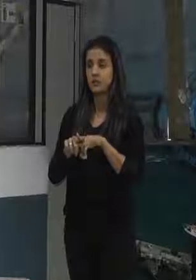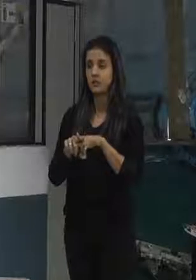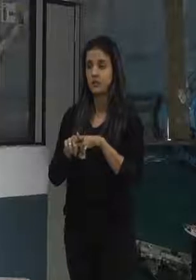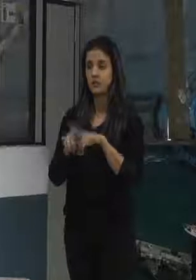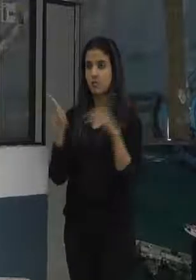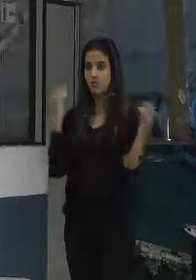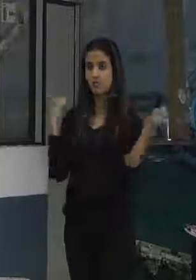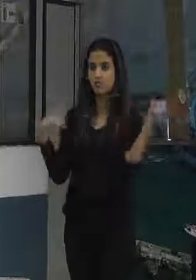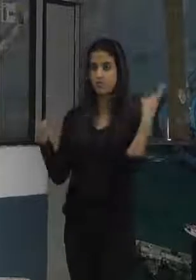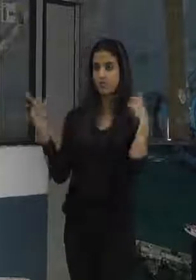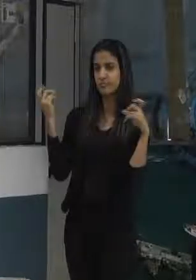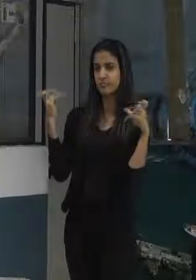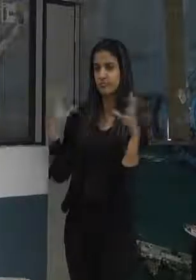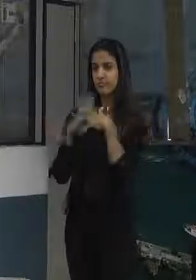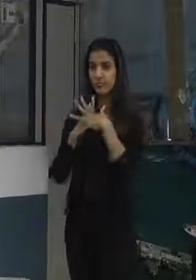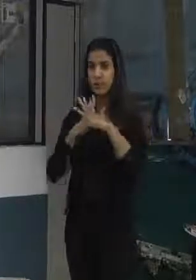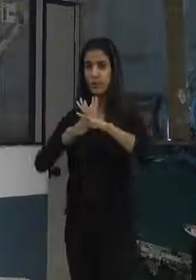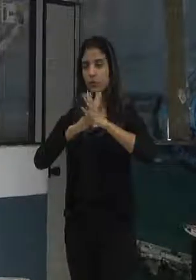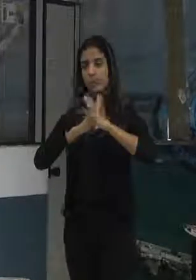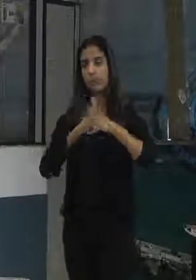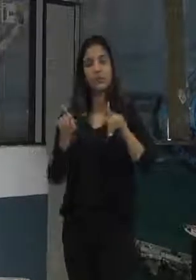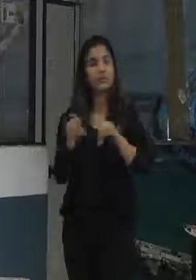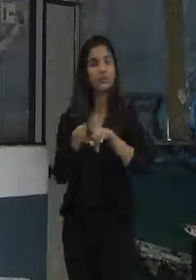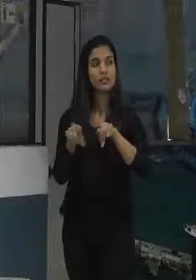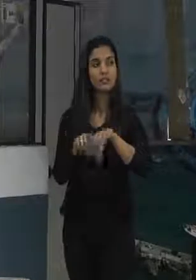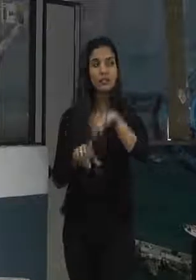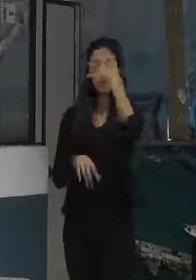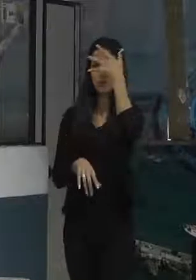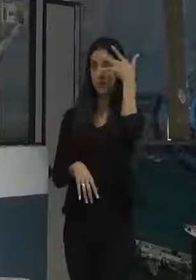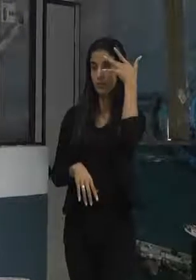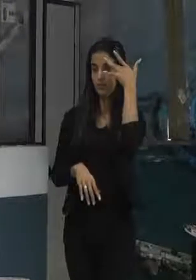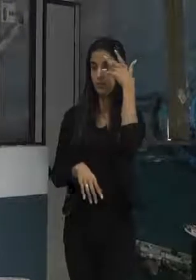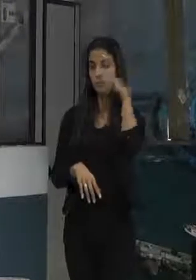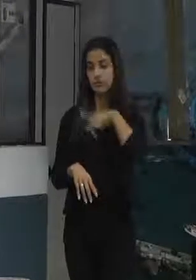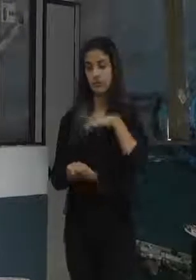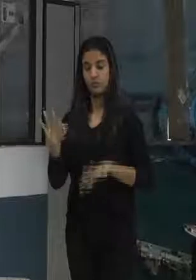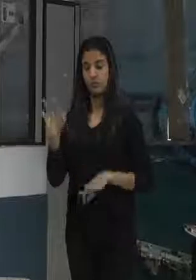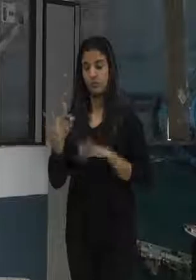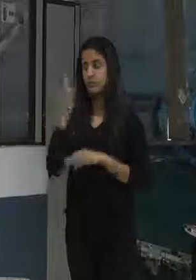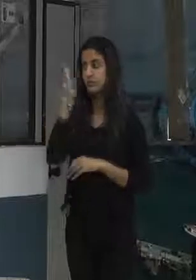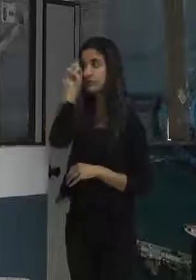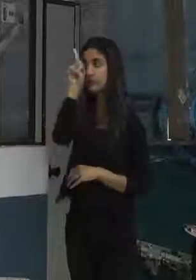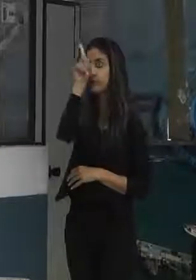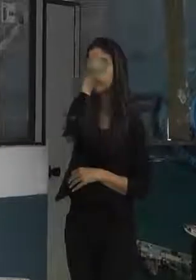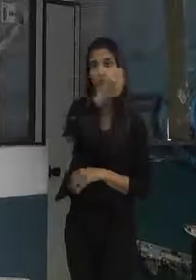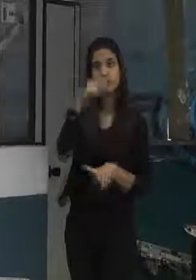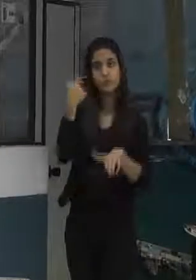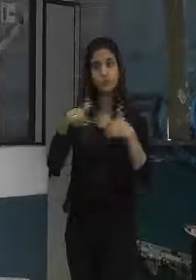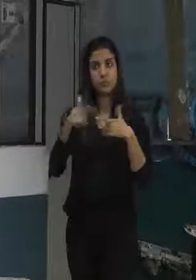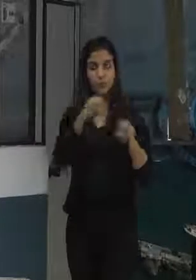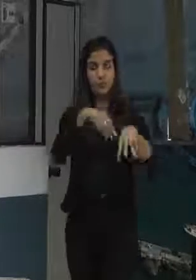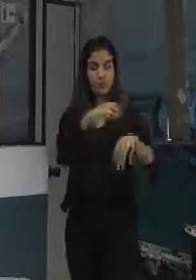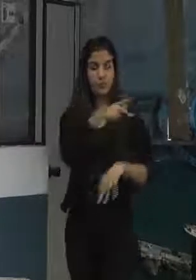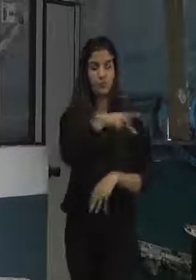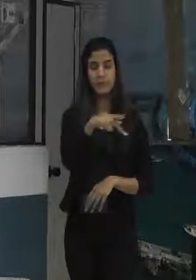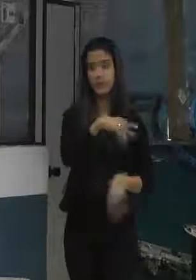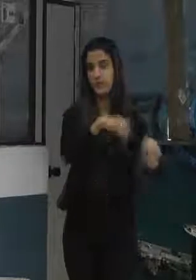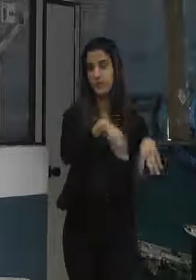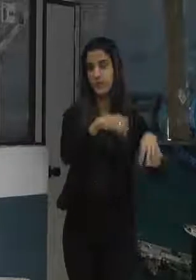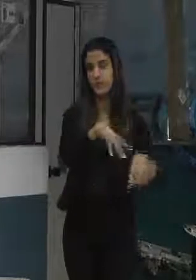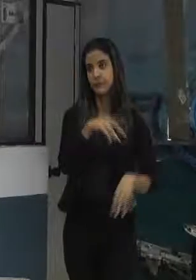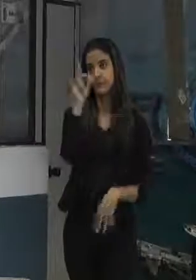para outra, e só sabe o quão prejudicial é dar aula nessas condições quem é profissional da